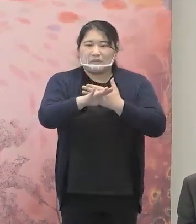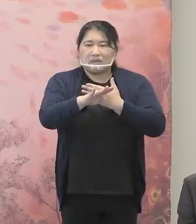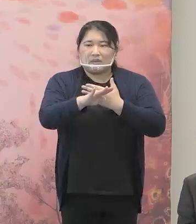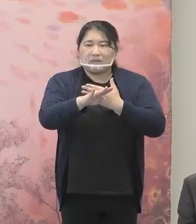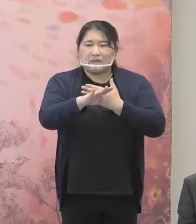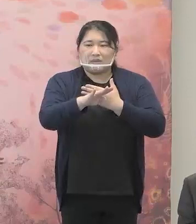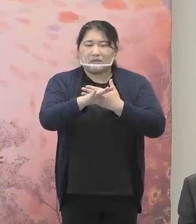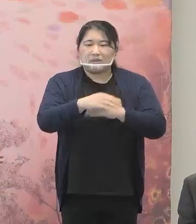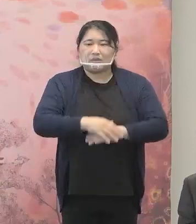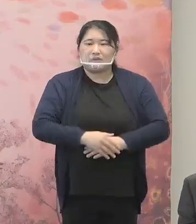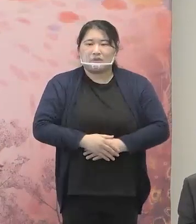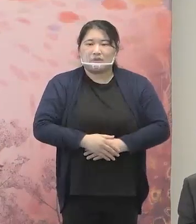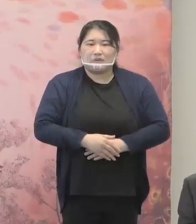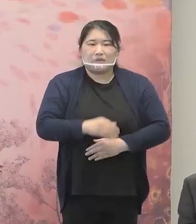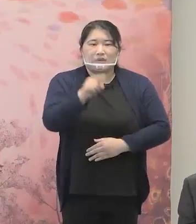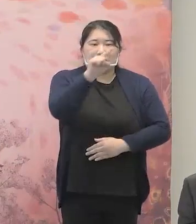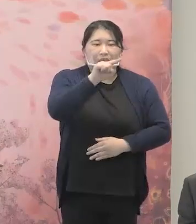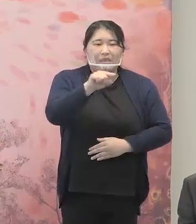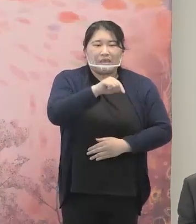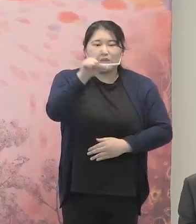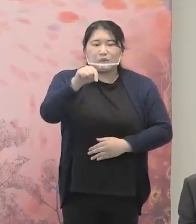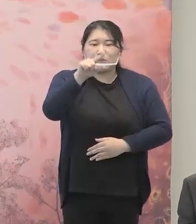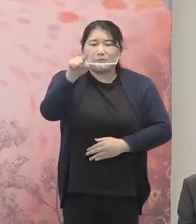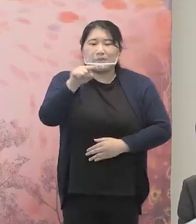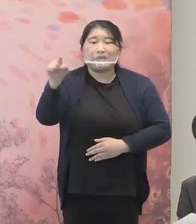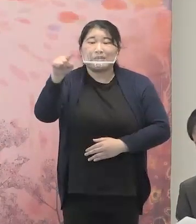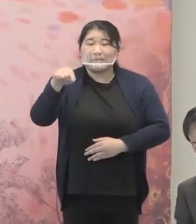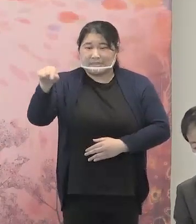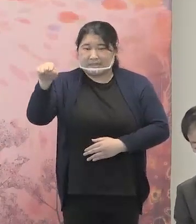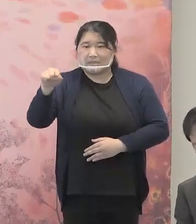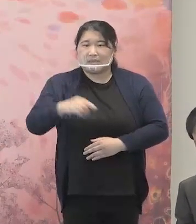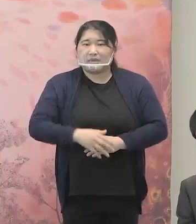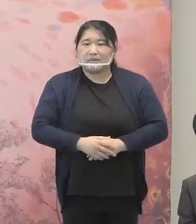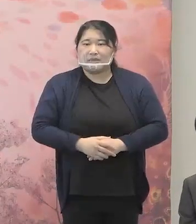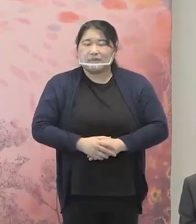わゆる JV になります、 SPC ですかね、正確には SPC になりますが、